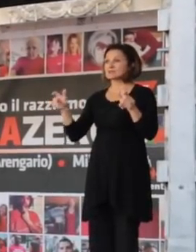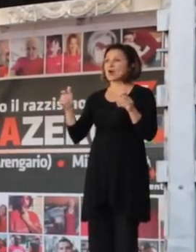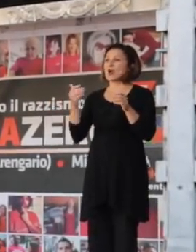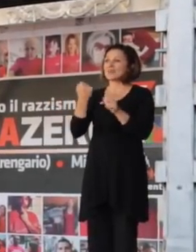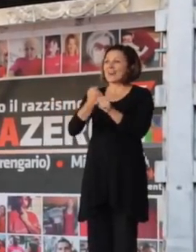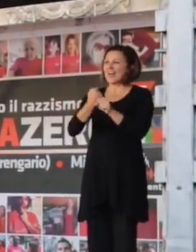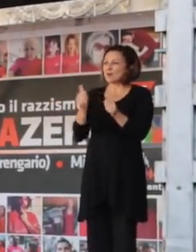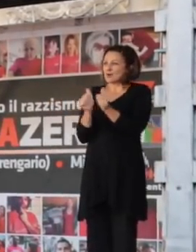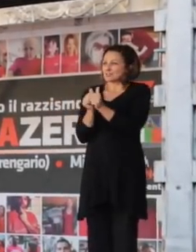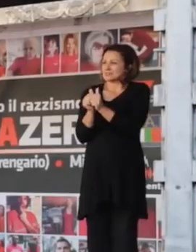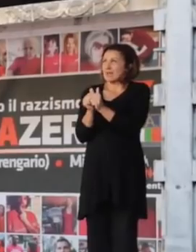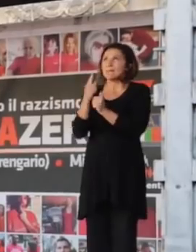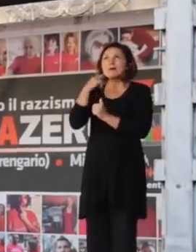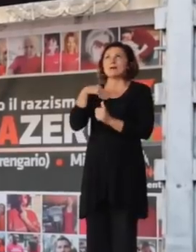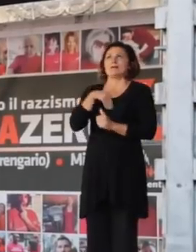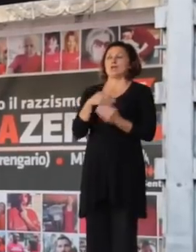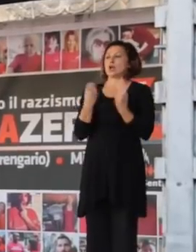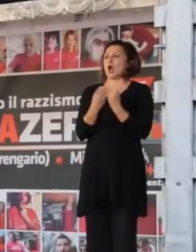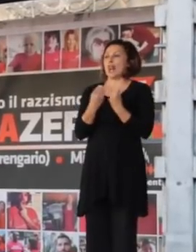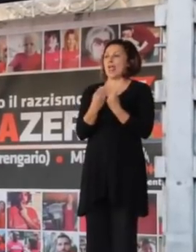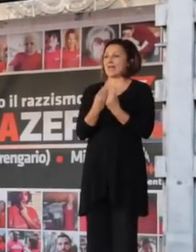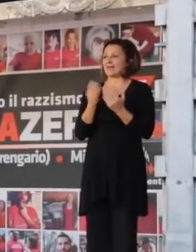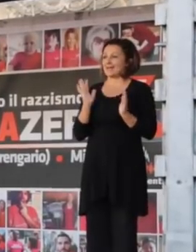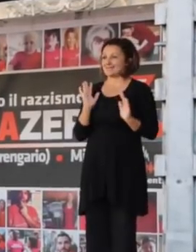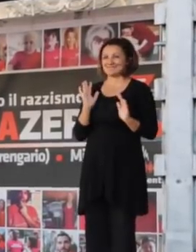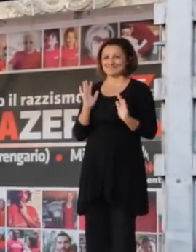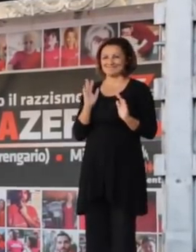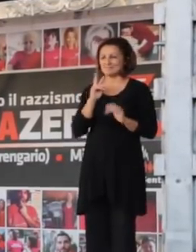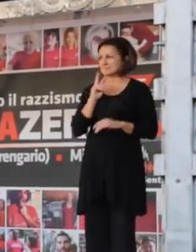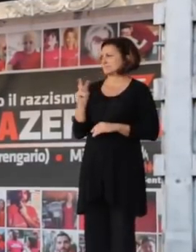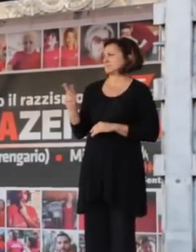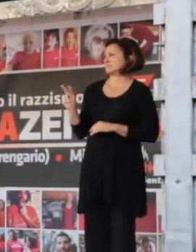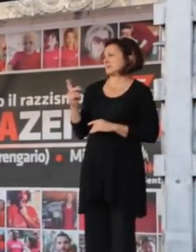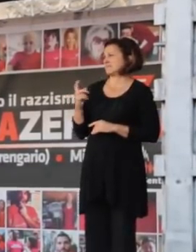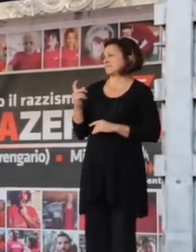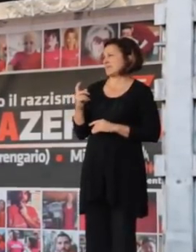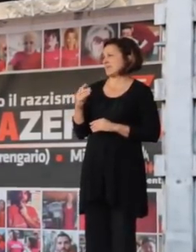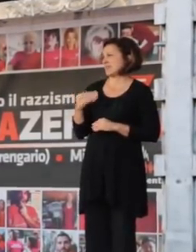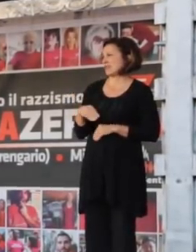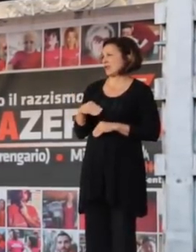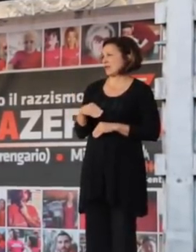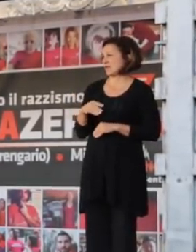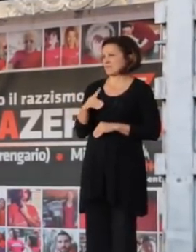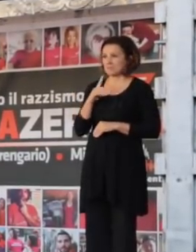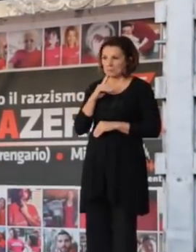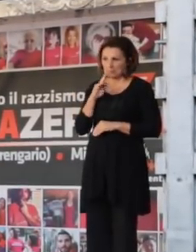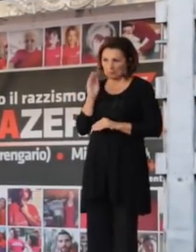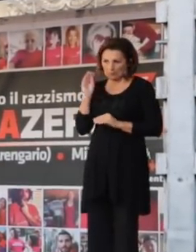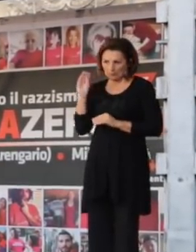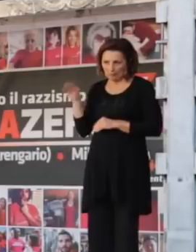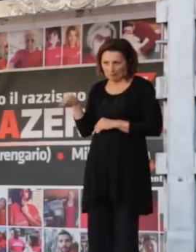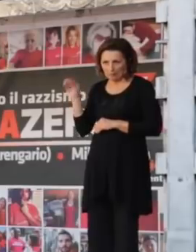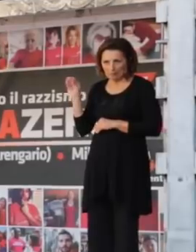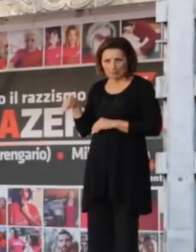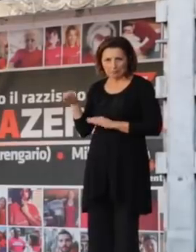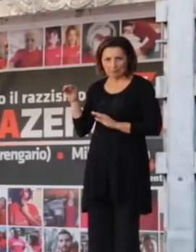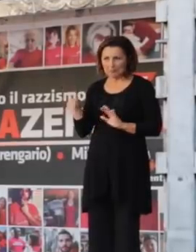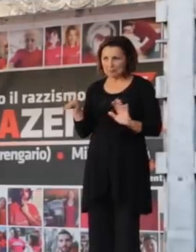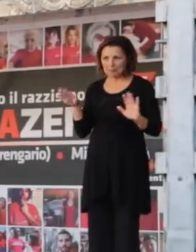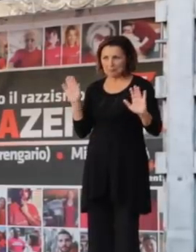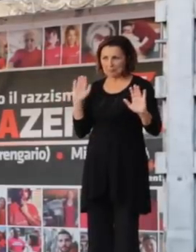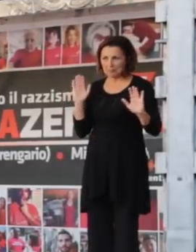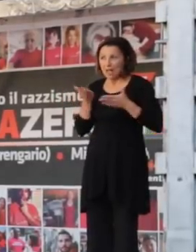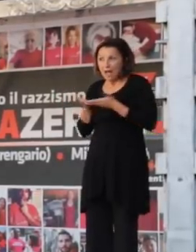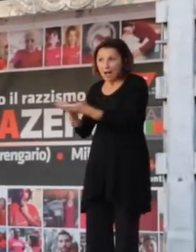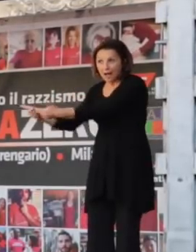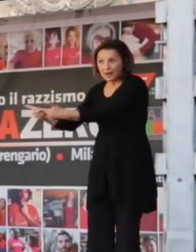un collega. Chi lavora gomito a gomito non guarda la provenienza dell'altra persona e ci si aiuta e se del